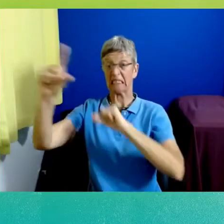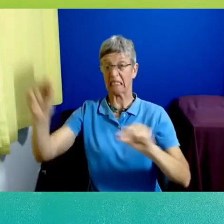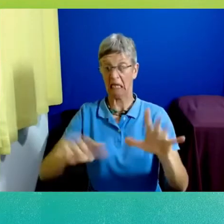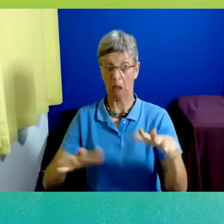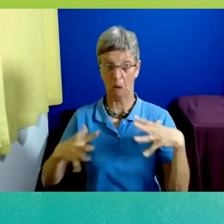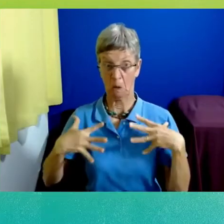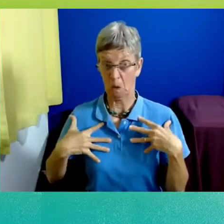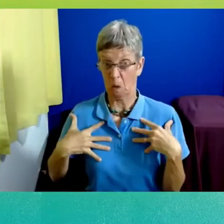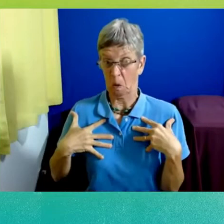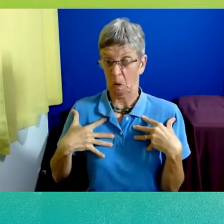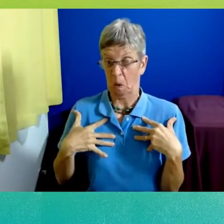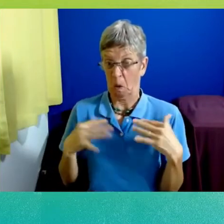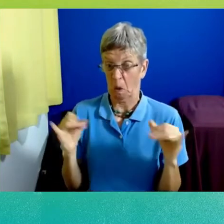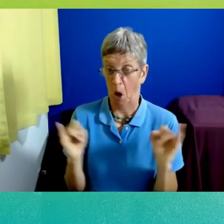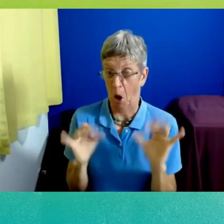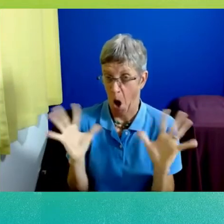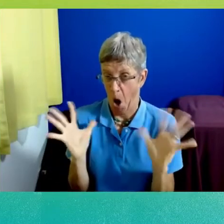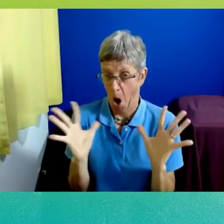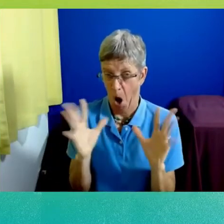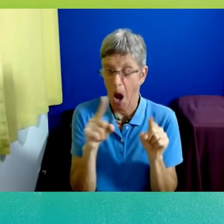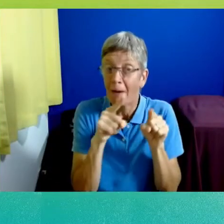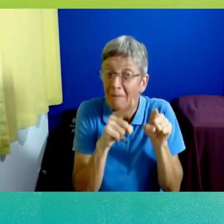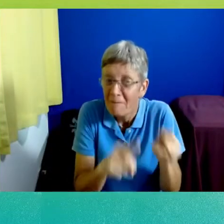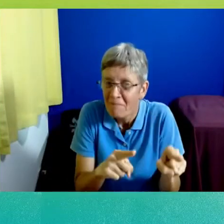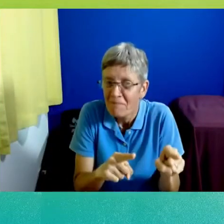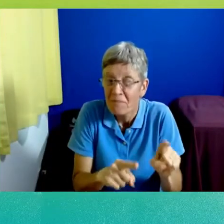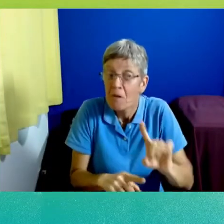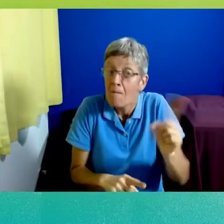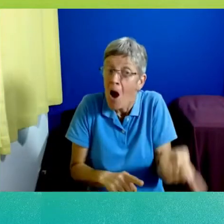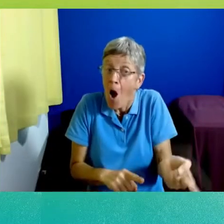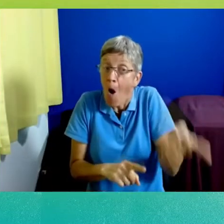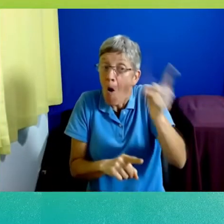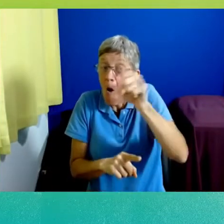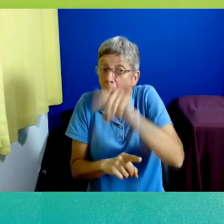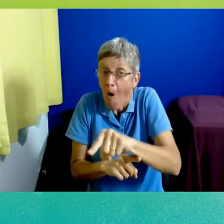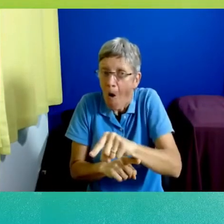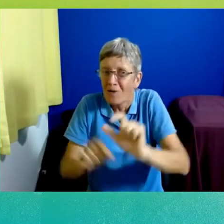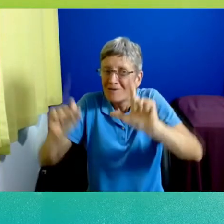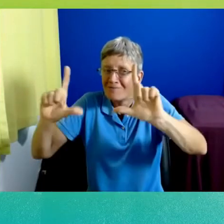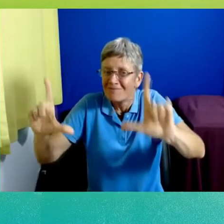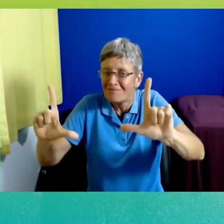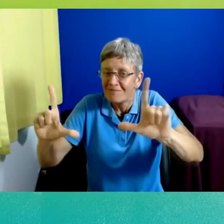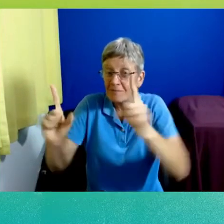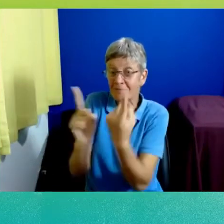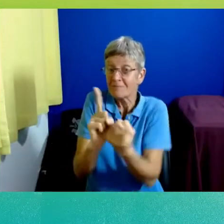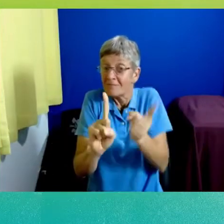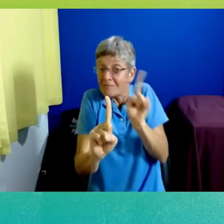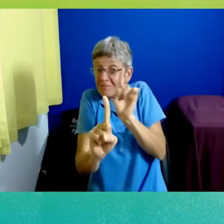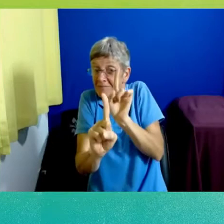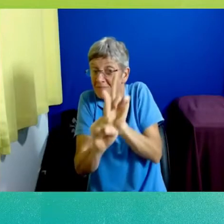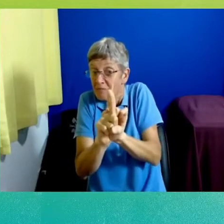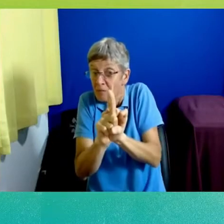Também, às vezes acontece ali um animal que é morto e a pessoa fica horrorizada, por quê?